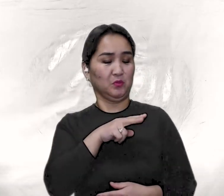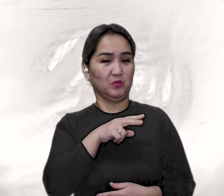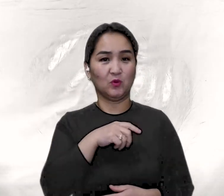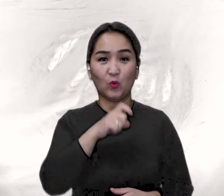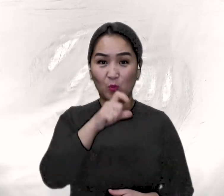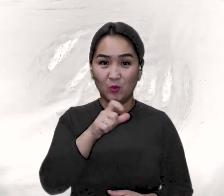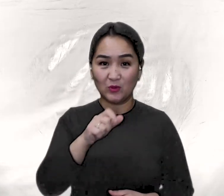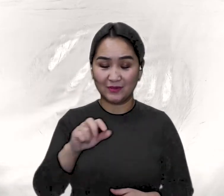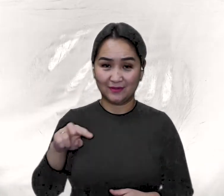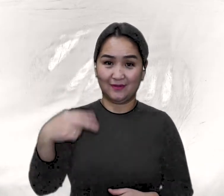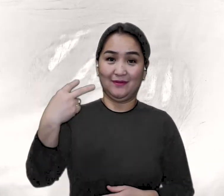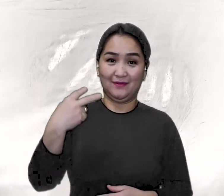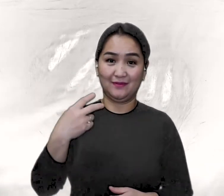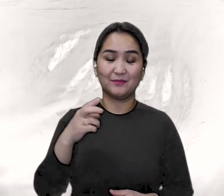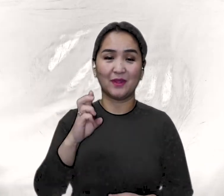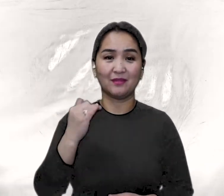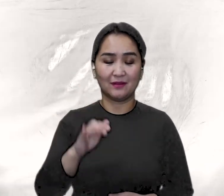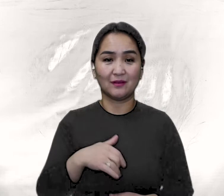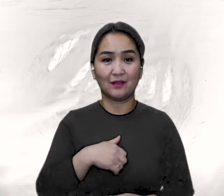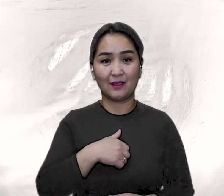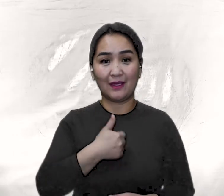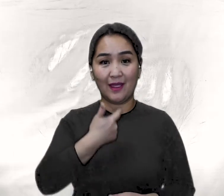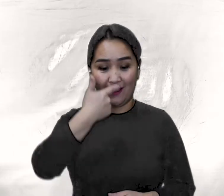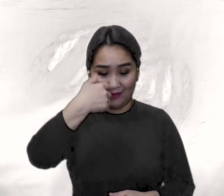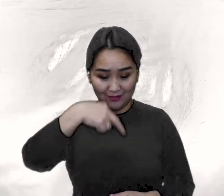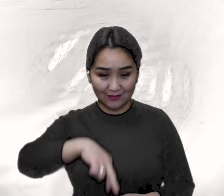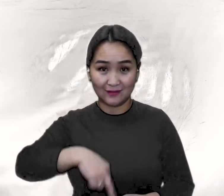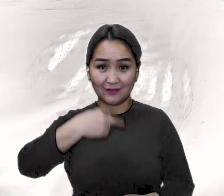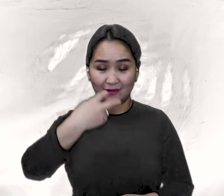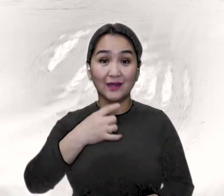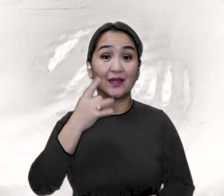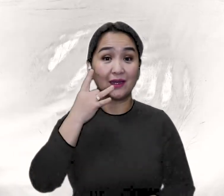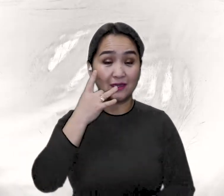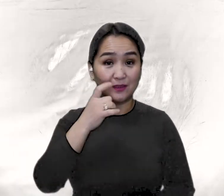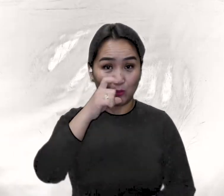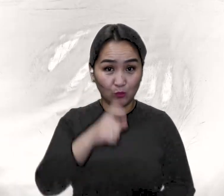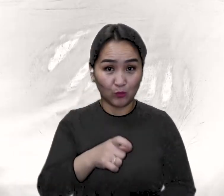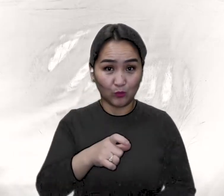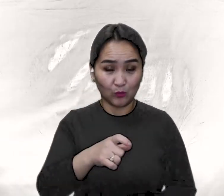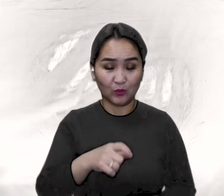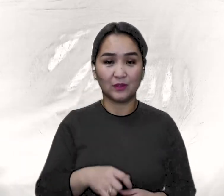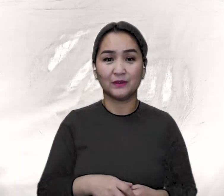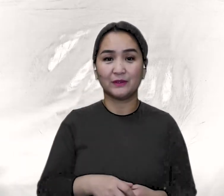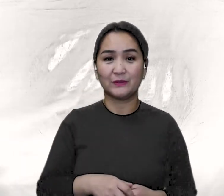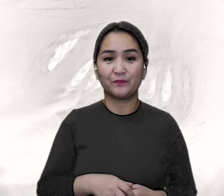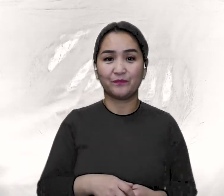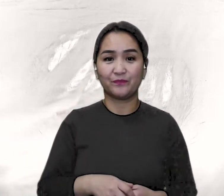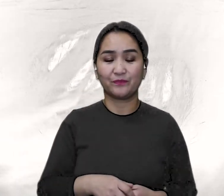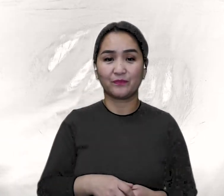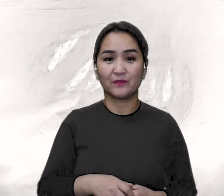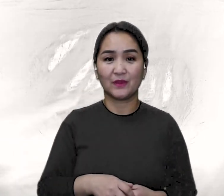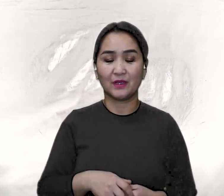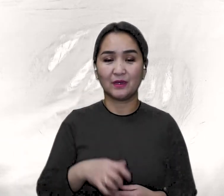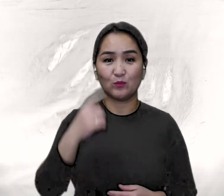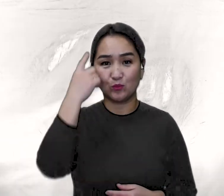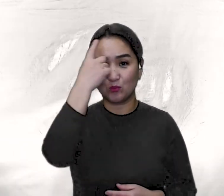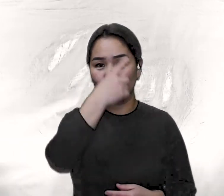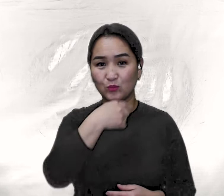шиг. Яг гаднаас нь харахад бол яалчгүй ингээ ихтэй. Нэг яж чад ингээ бүр жоохон цайтай бол